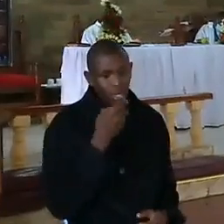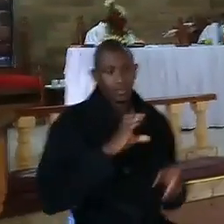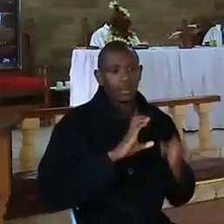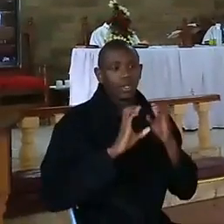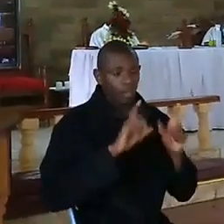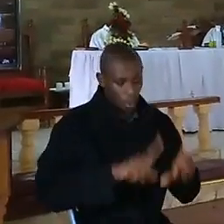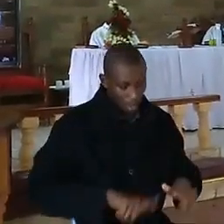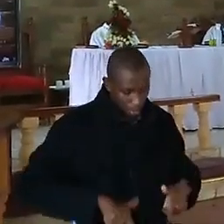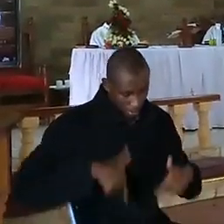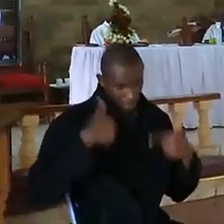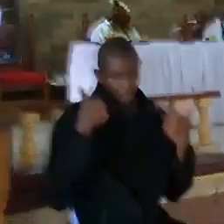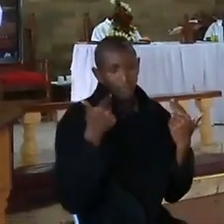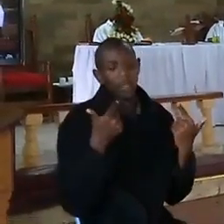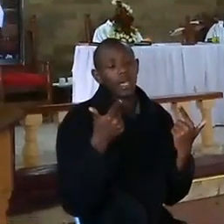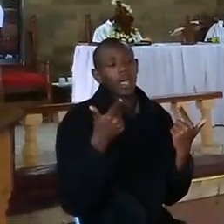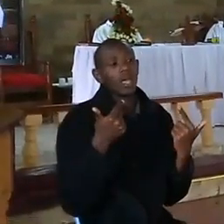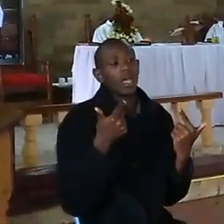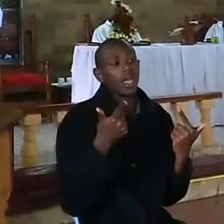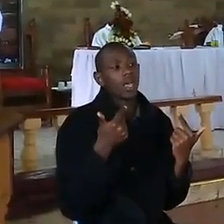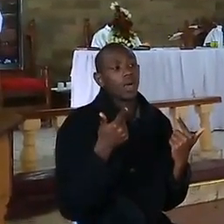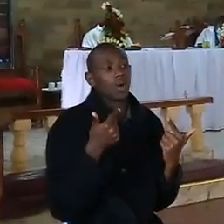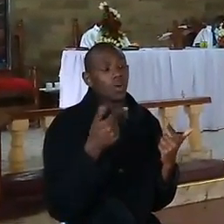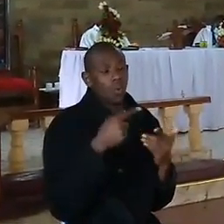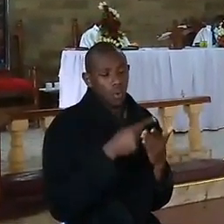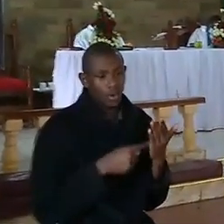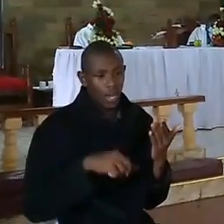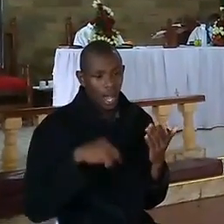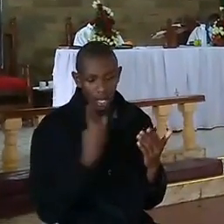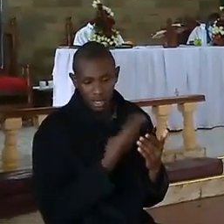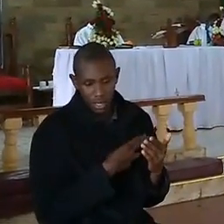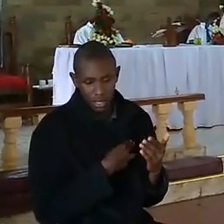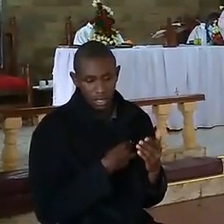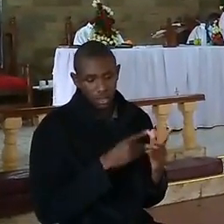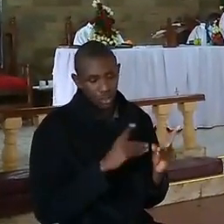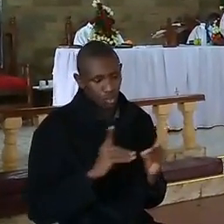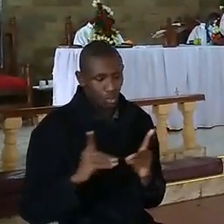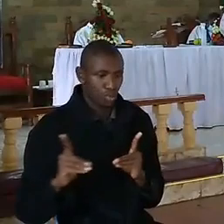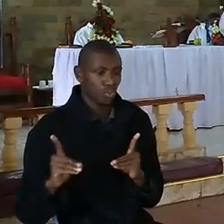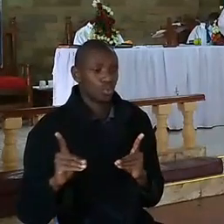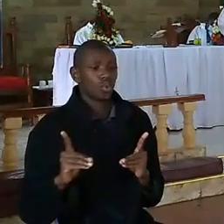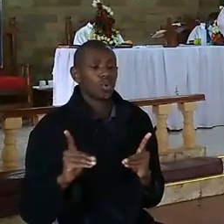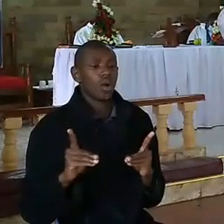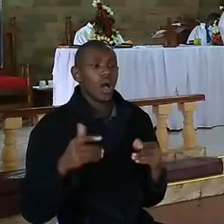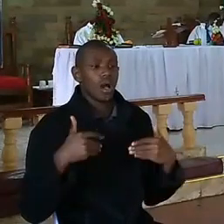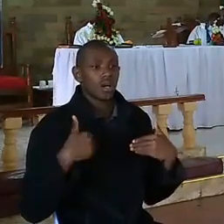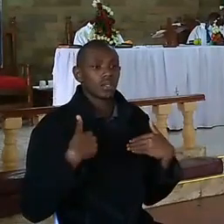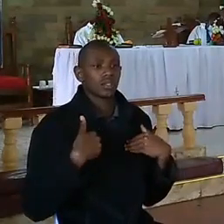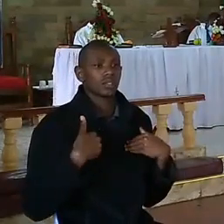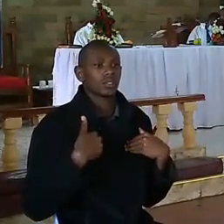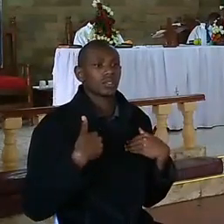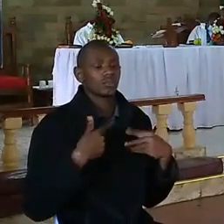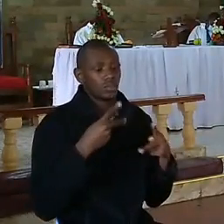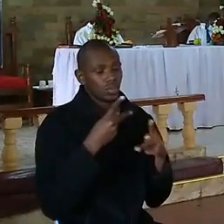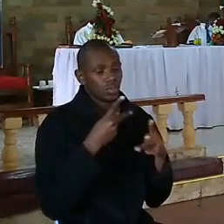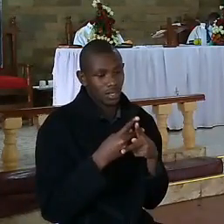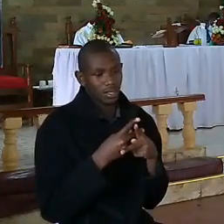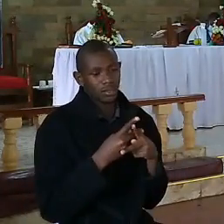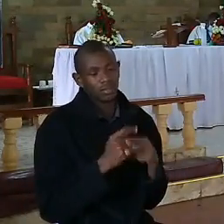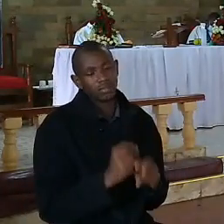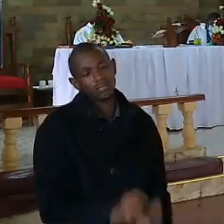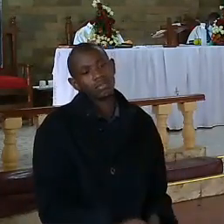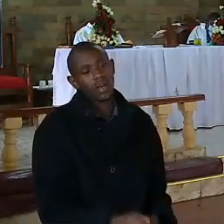itu, gatagatiini ka maundu maria maingi mwathani tugeragia gwika, mangi tukuhotana na mangi megutugitira hinya, no